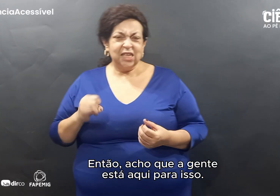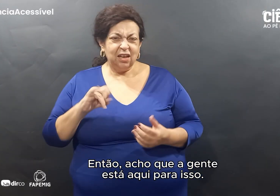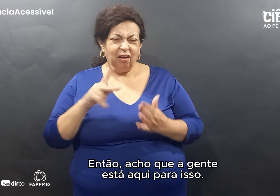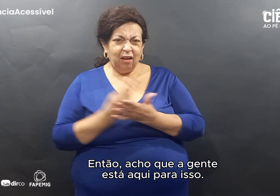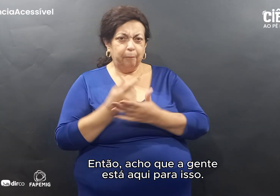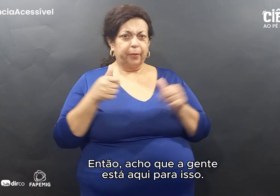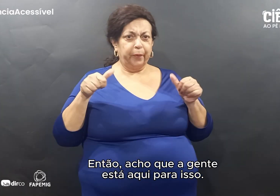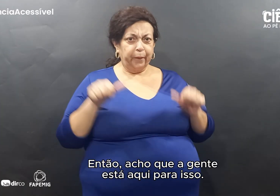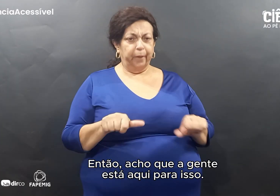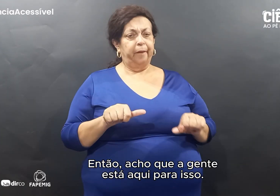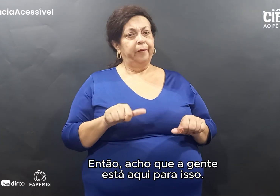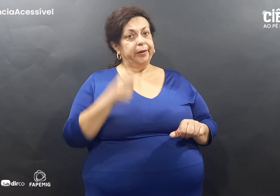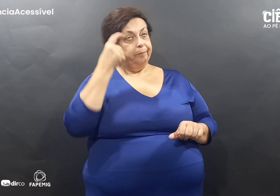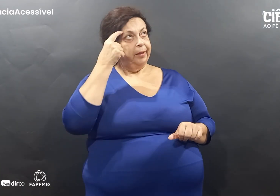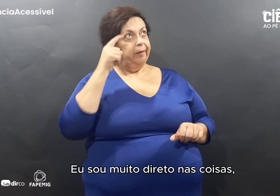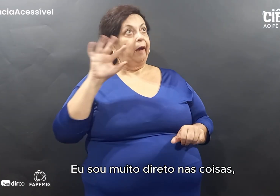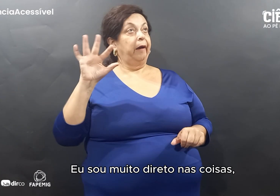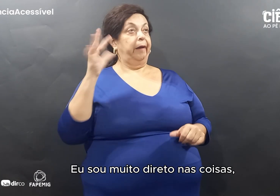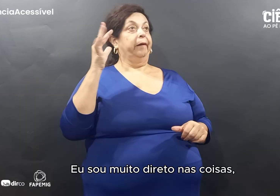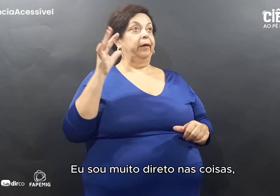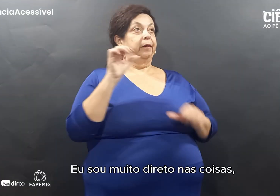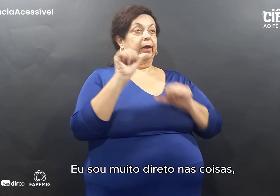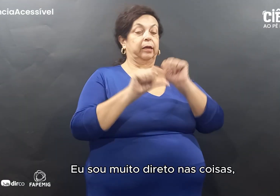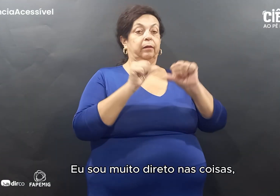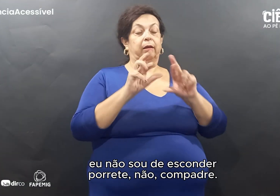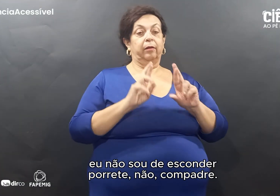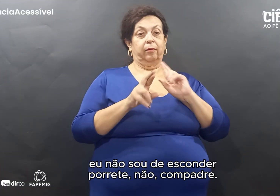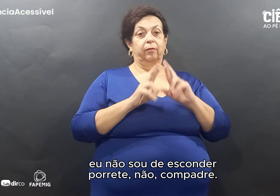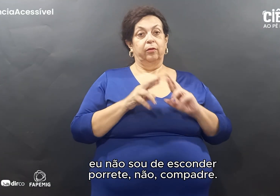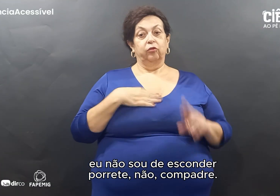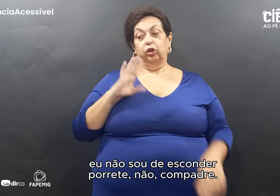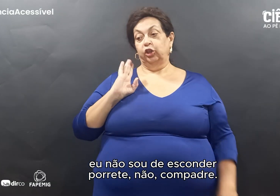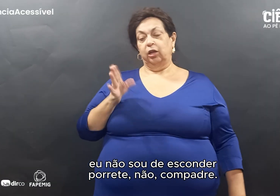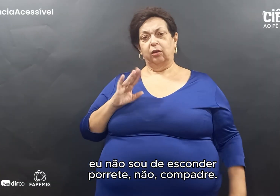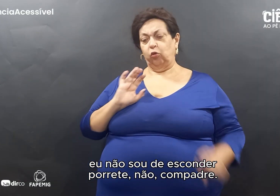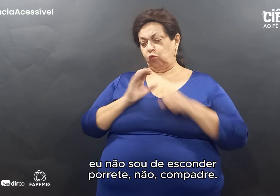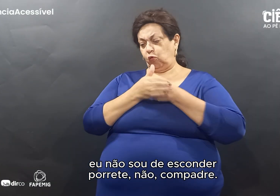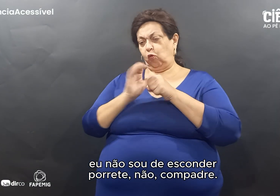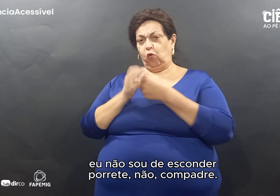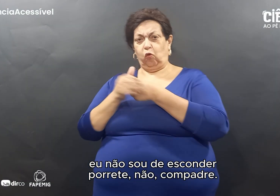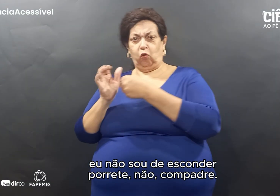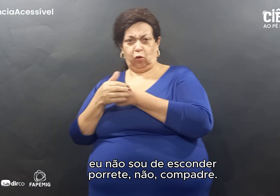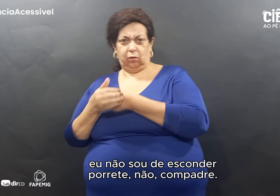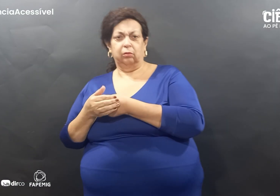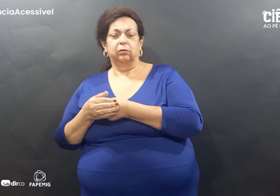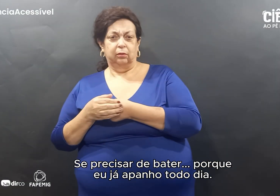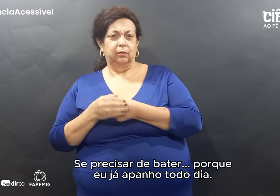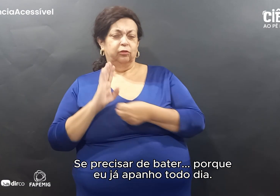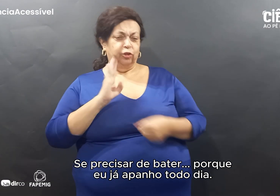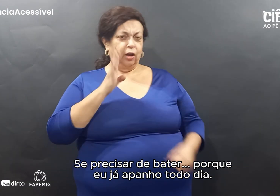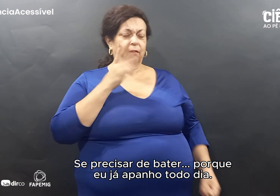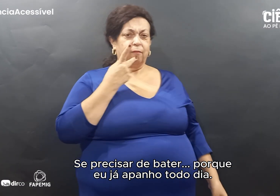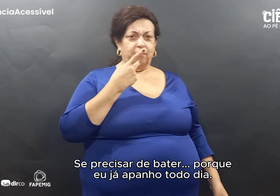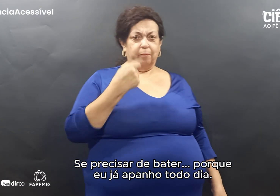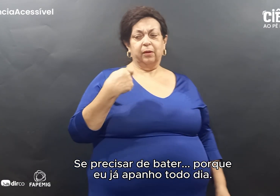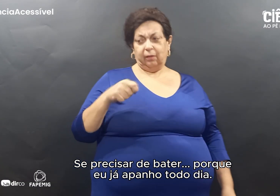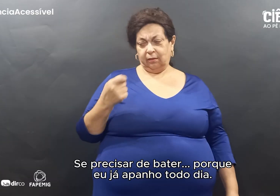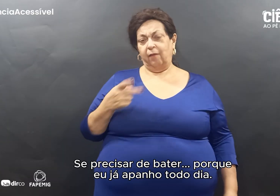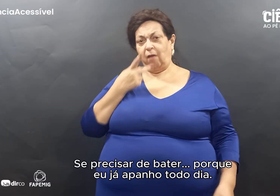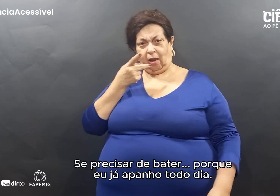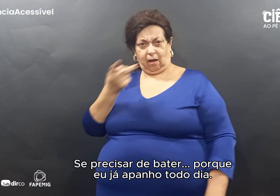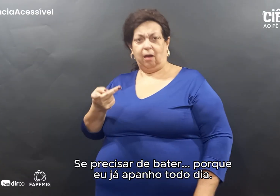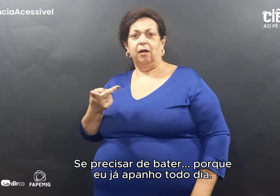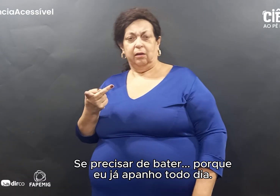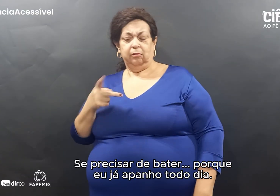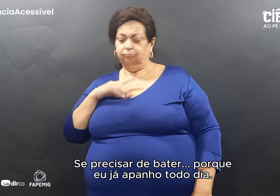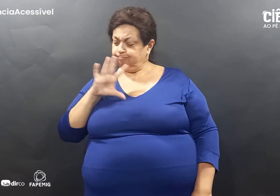Então acho que a gente está aqui é para isso. Eu sou muito direto nas coisas, eu não sou de esconder porrete não, compadre. Se precisar de bater, que